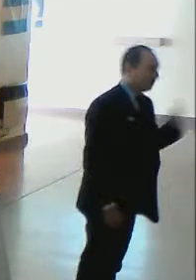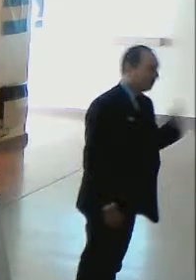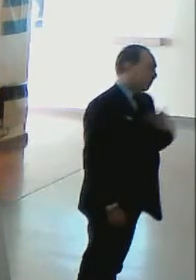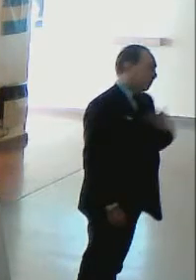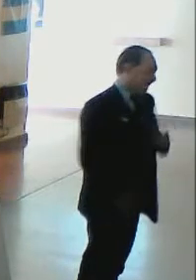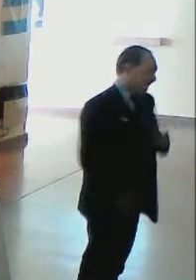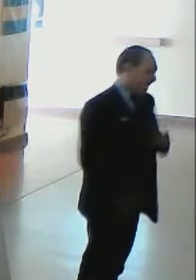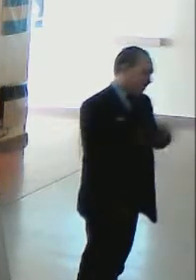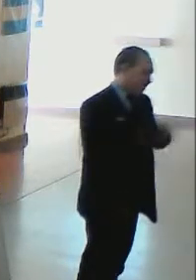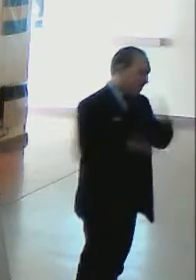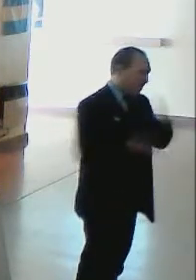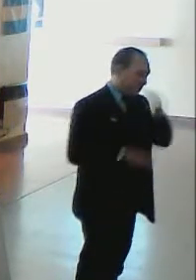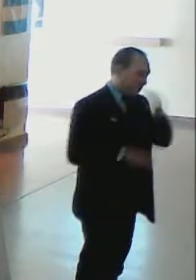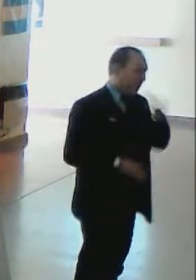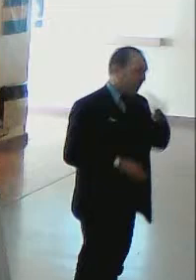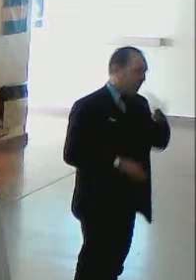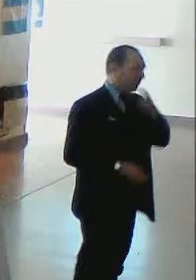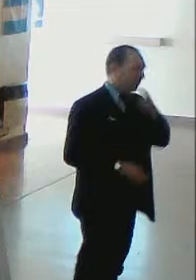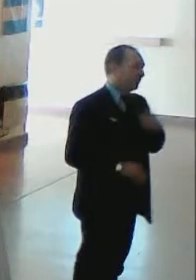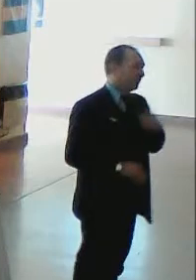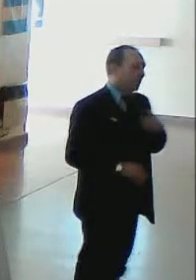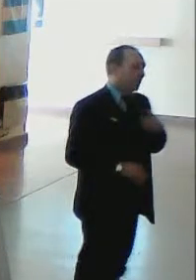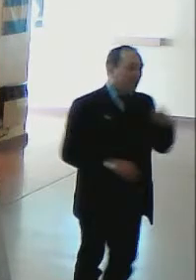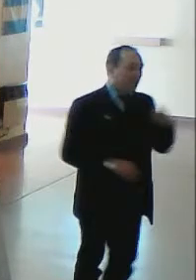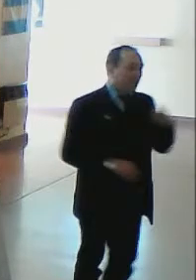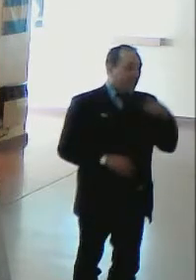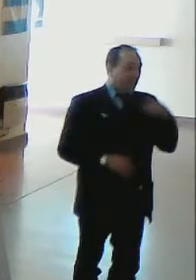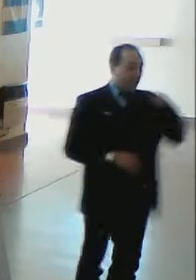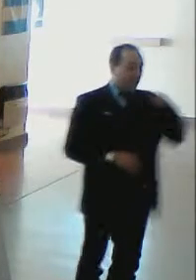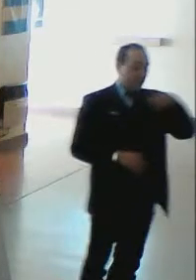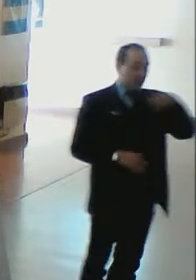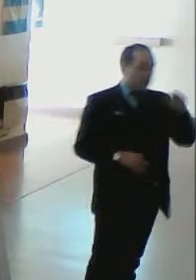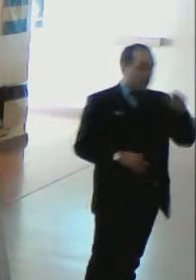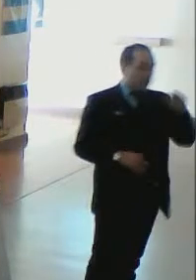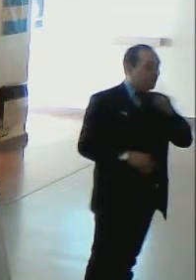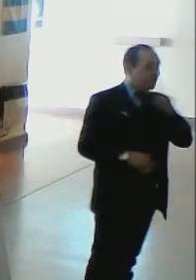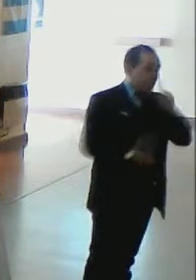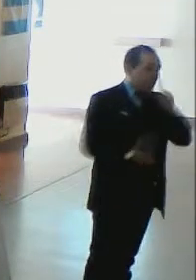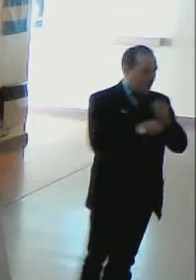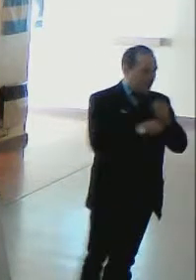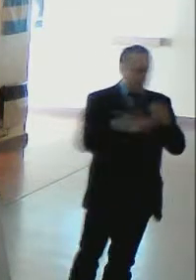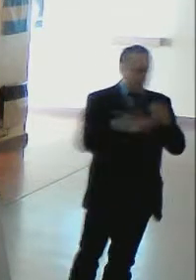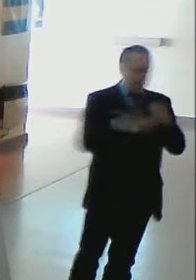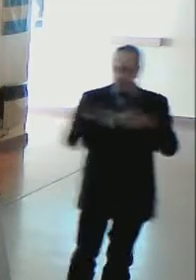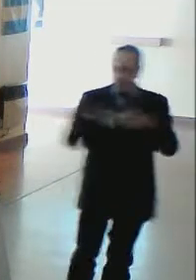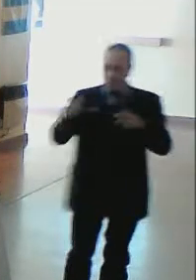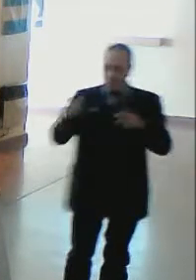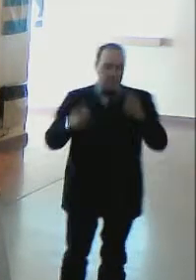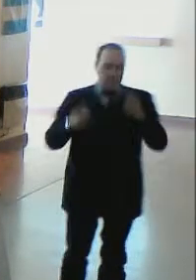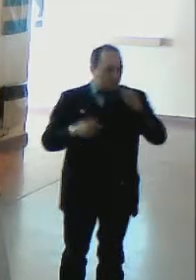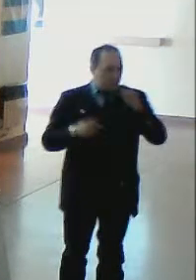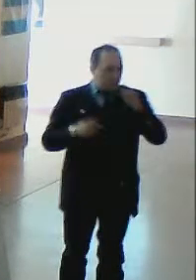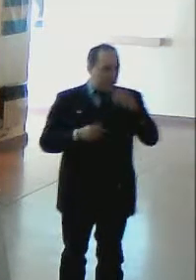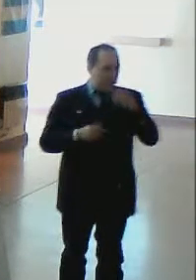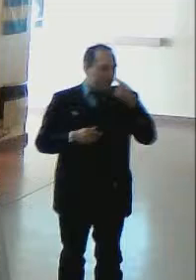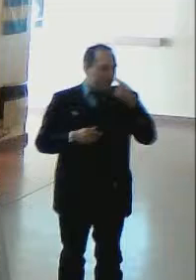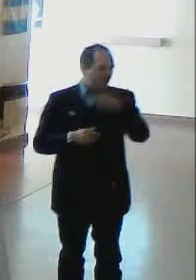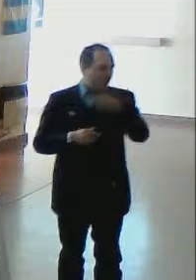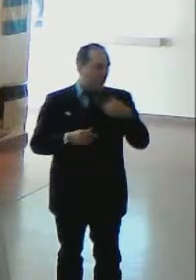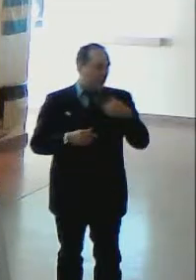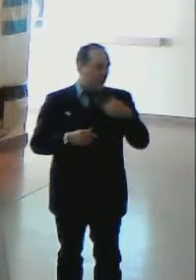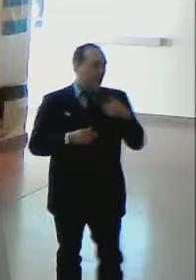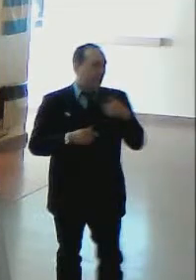Buenos días, soy el presidente del Movimiento de Sordos de Mendoza. El Hospital Notis,